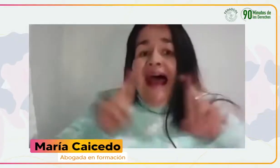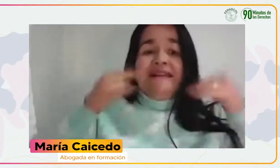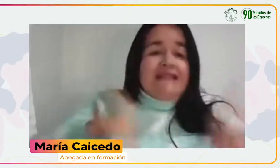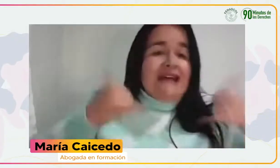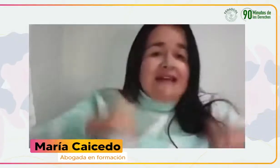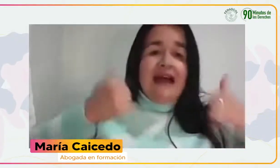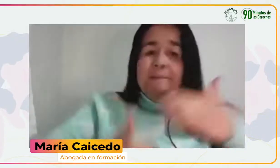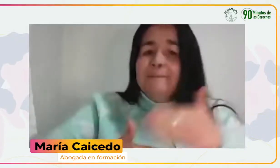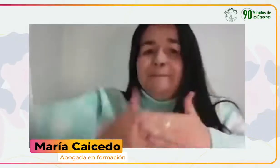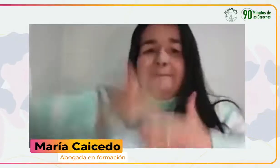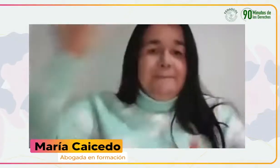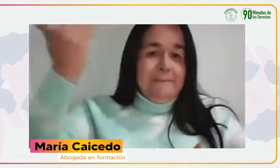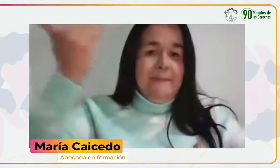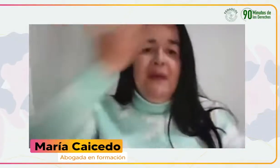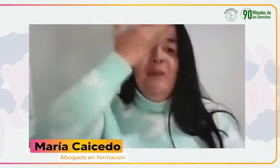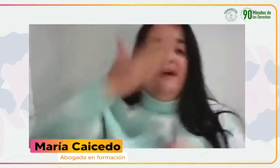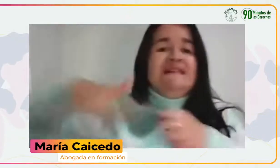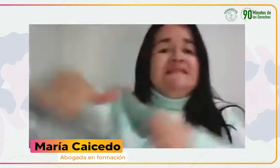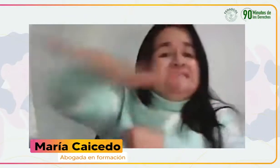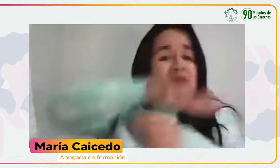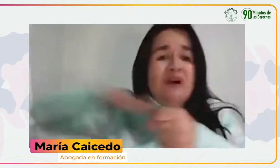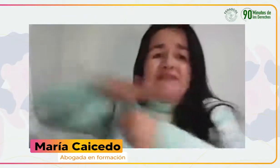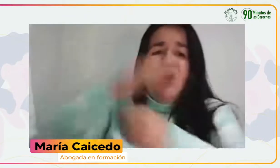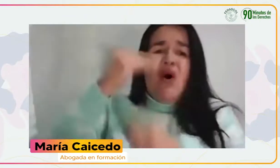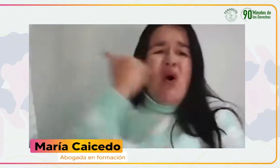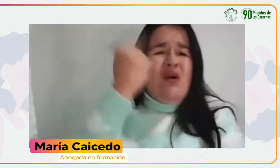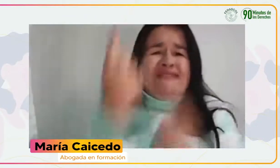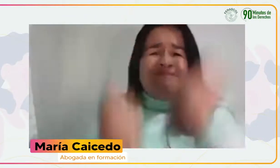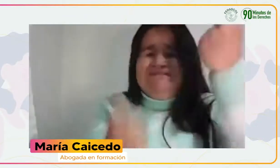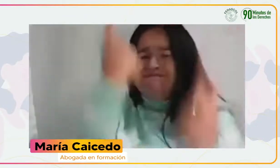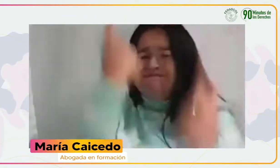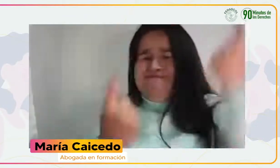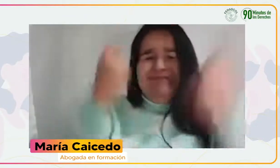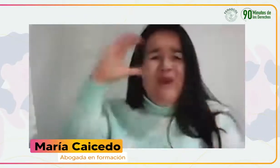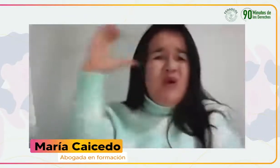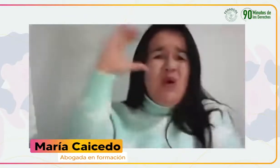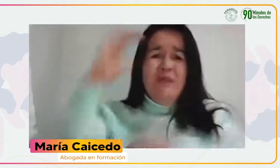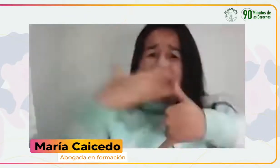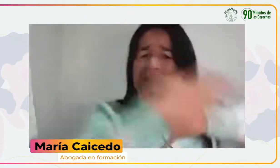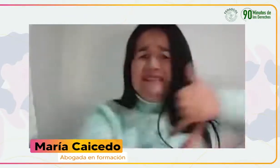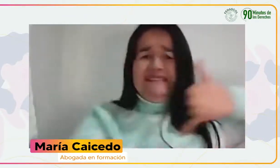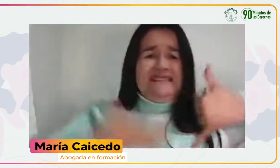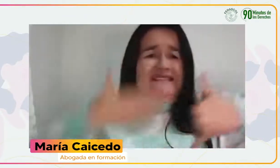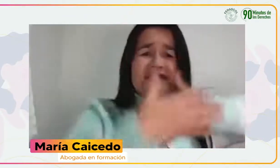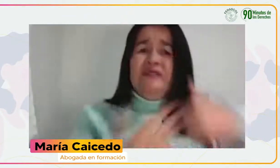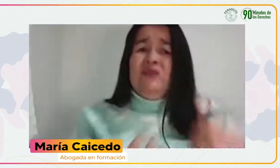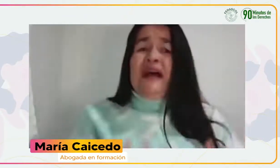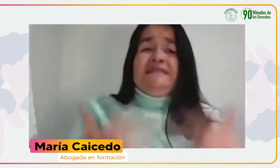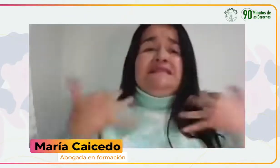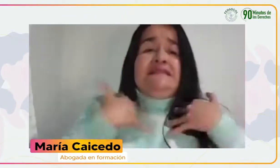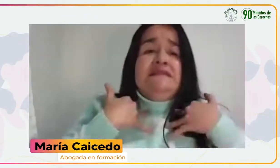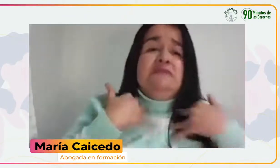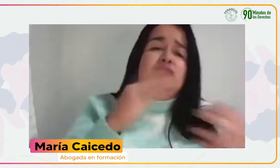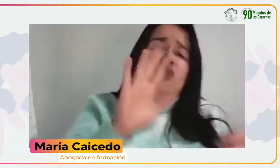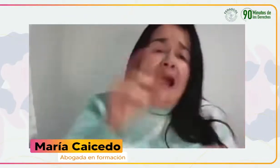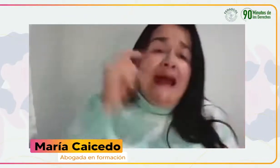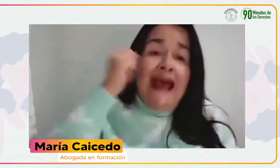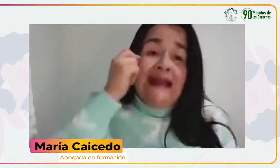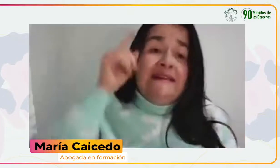momentos yo pido el favor de que prendamos las alarmas y empecemos ya, porque a nivel nacional se presentan